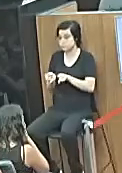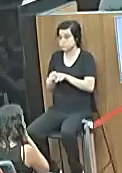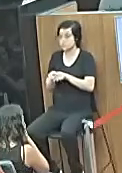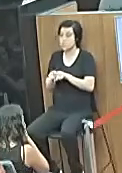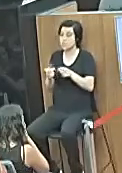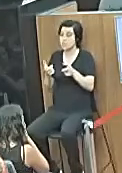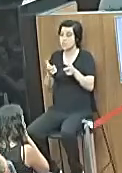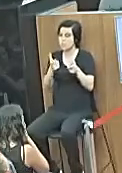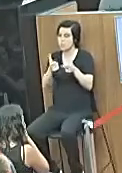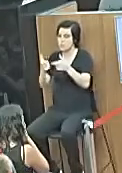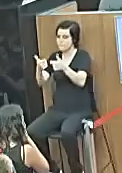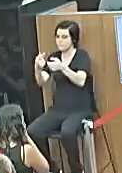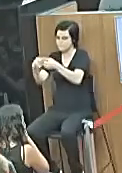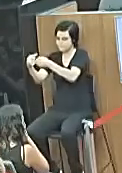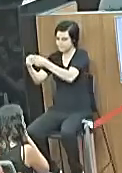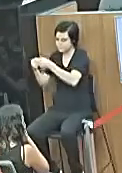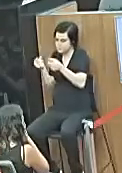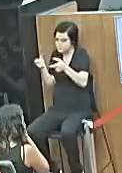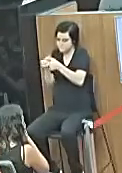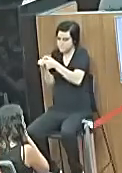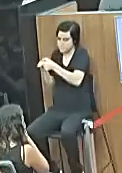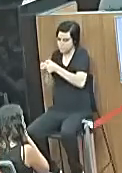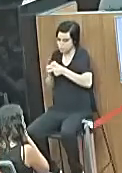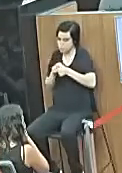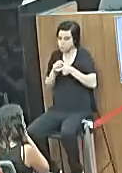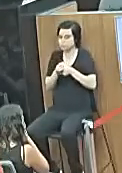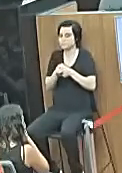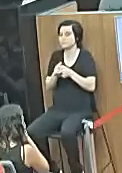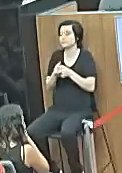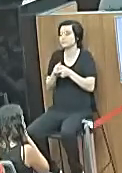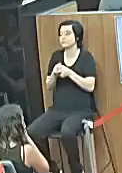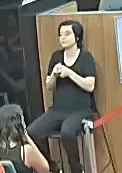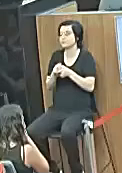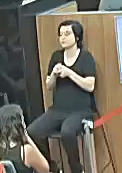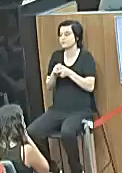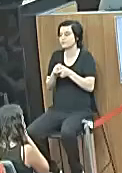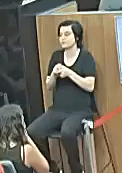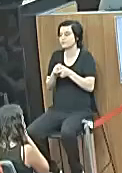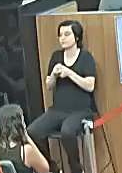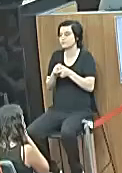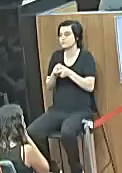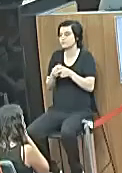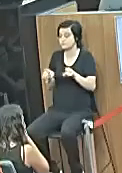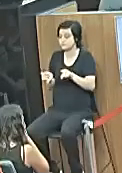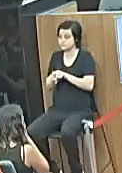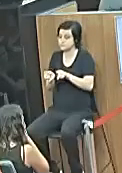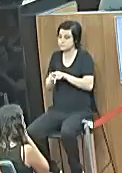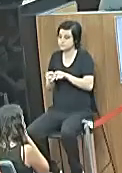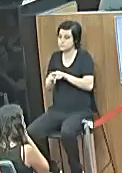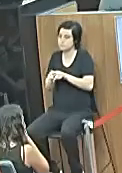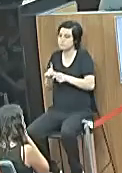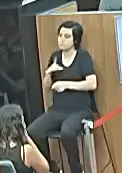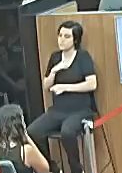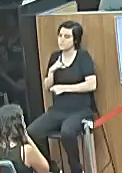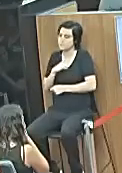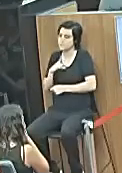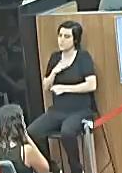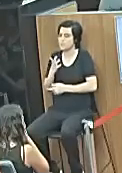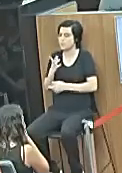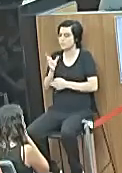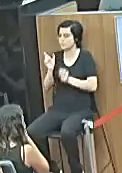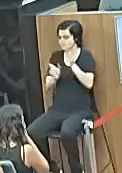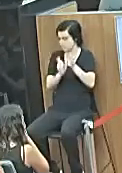pequenos municípios realizar rodadas de negócios entre potenciais patrocinadores